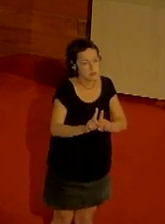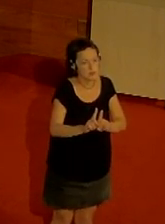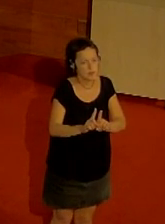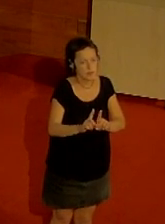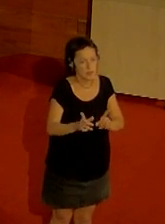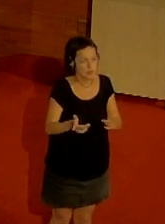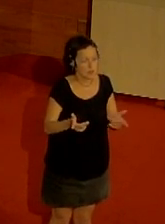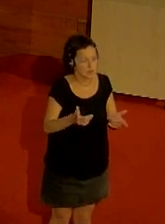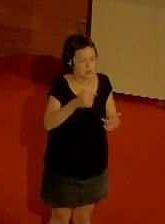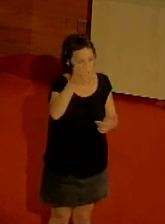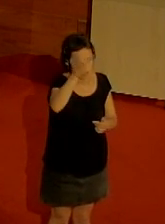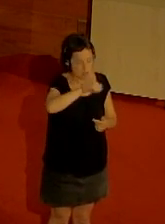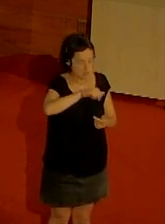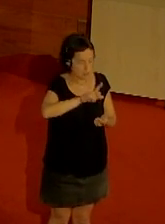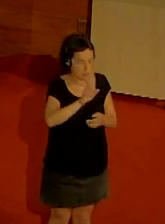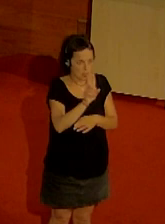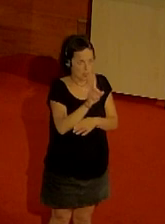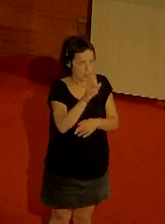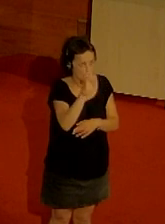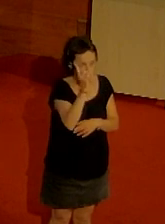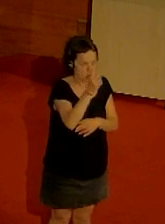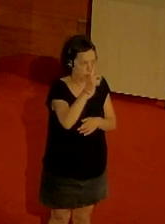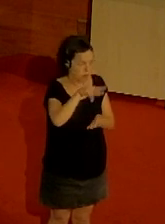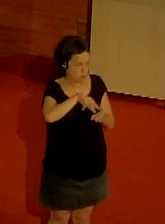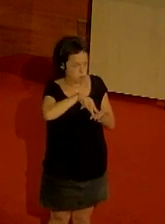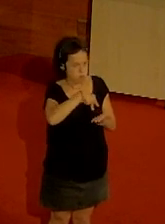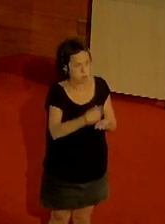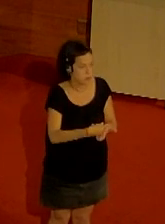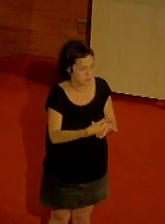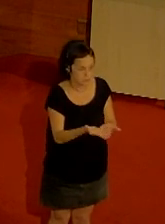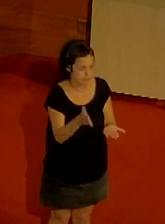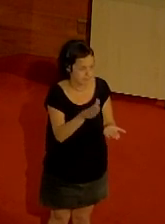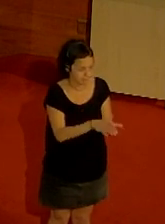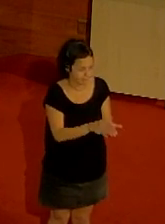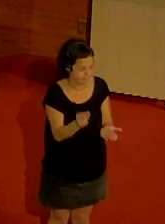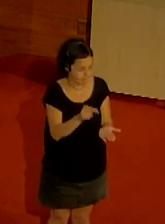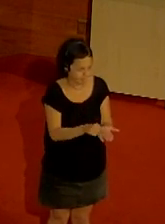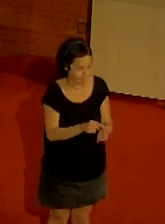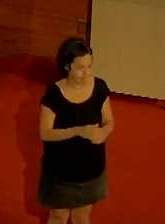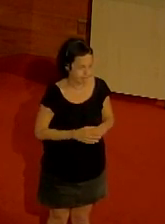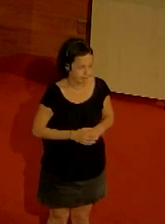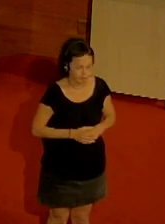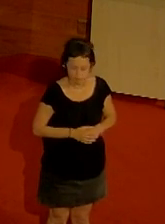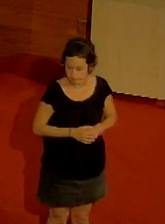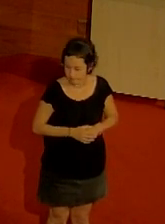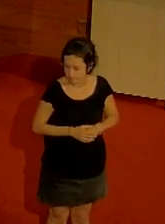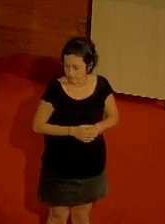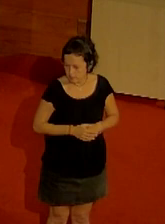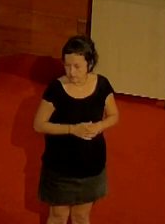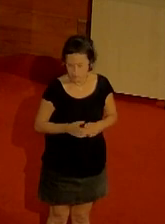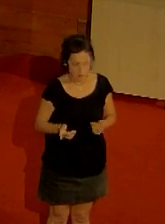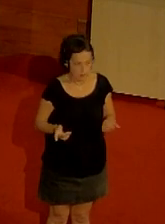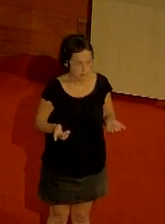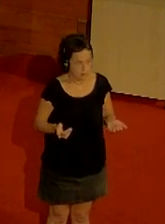se desmayó y falleció allí mismo. Y bueno, pues allí estuvimos